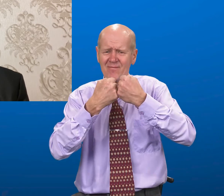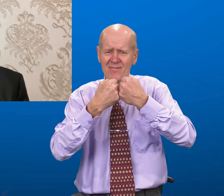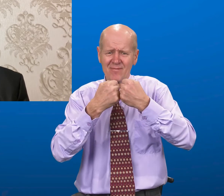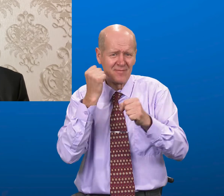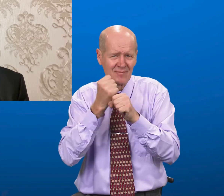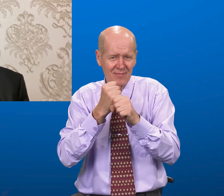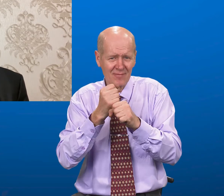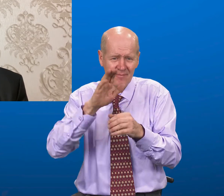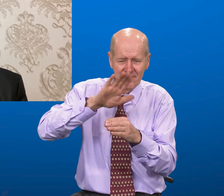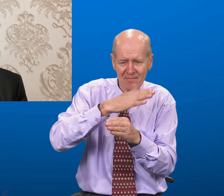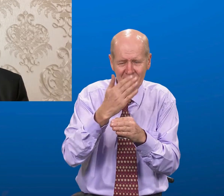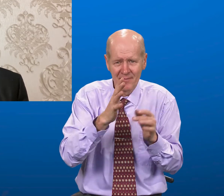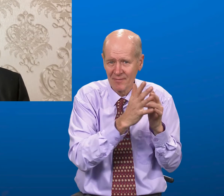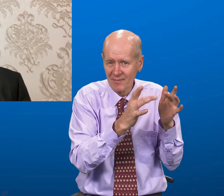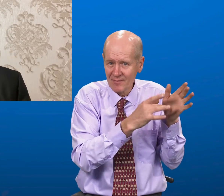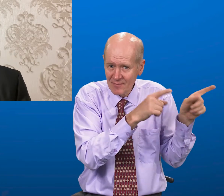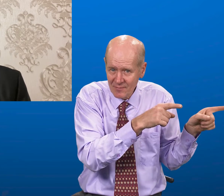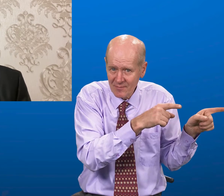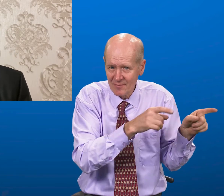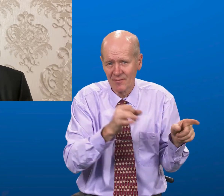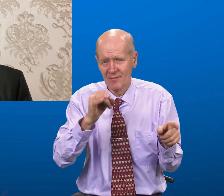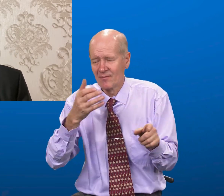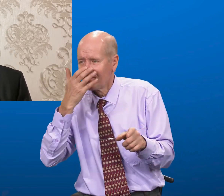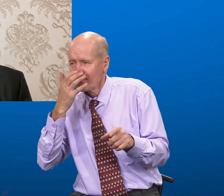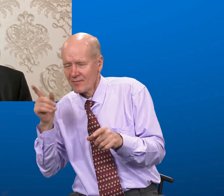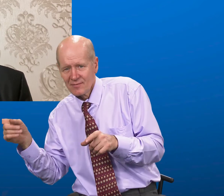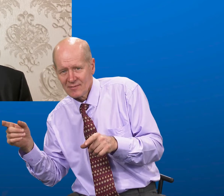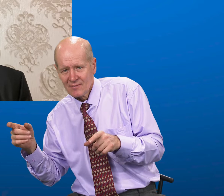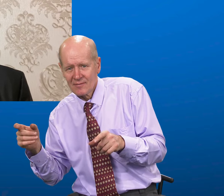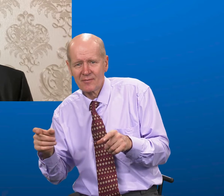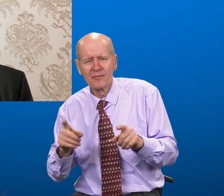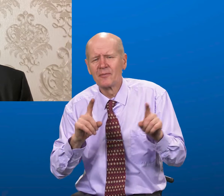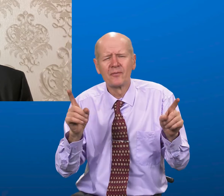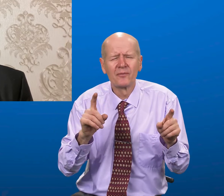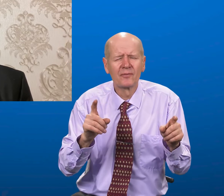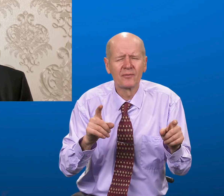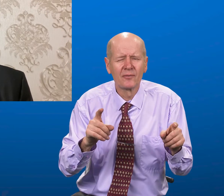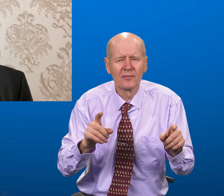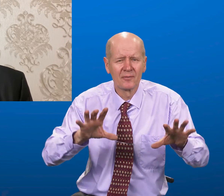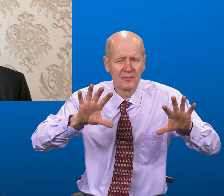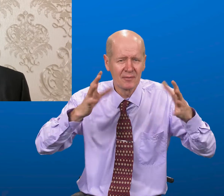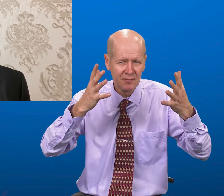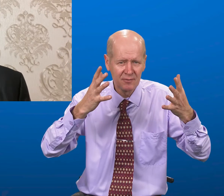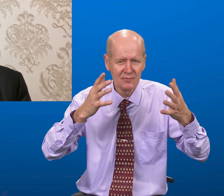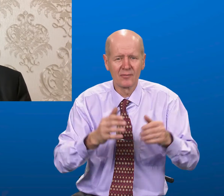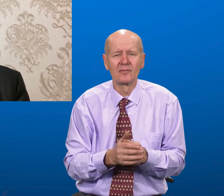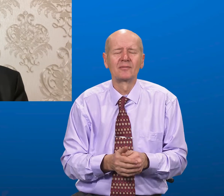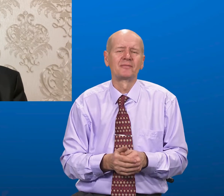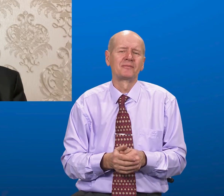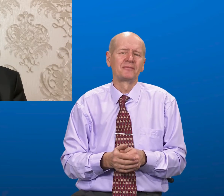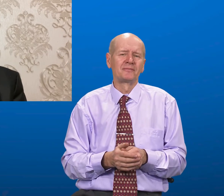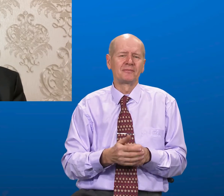спровоцировать конфронтацию между Иисусом и фарисеями. Что на самом деле